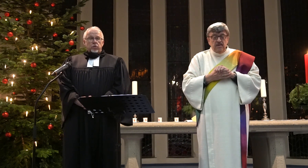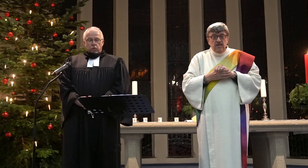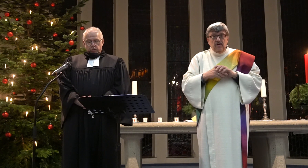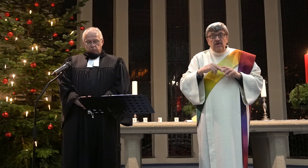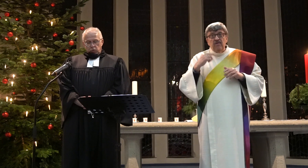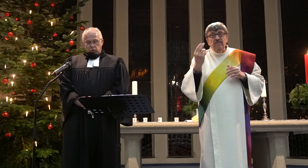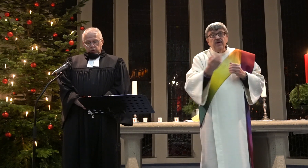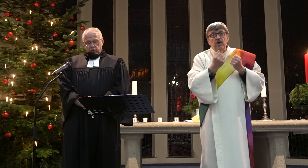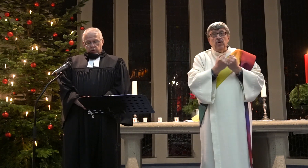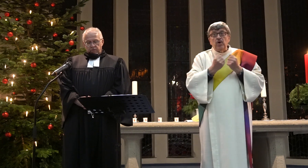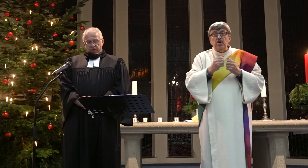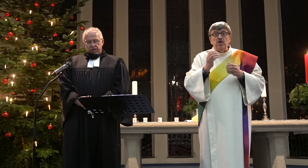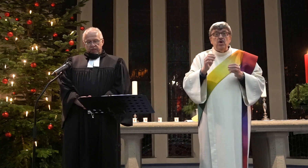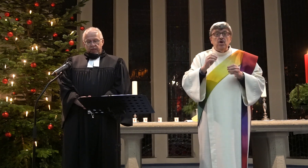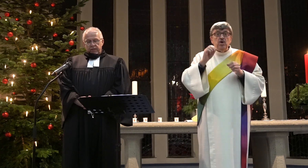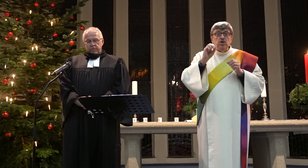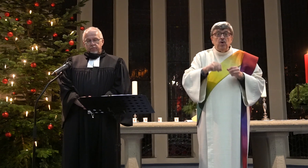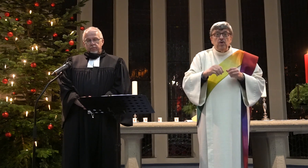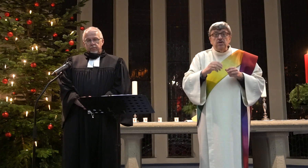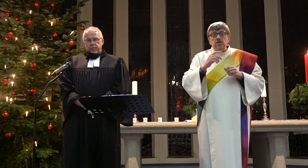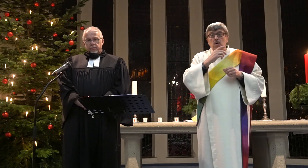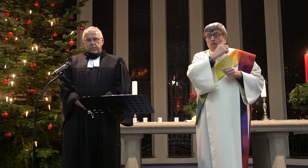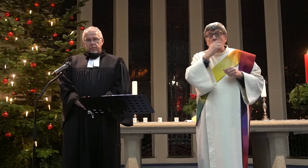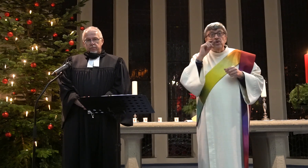Wir können trotz Mundschutz Wege gehen,